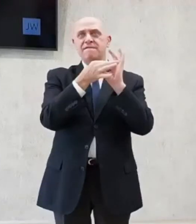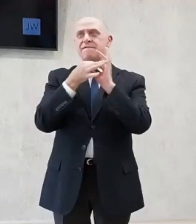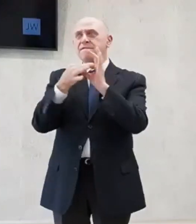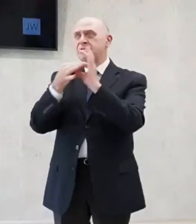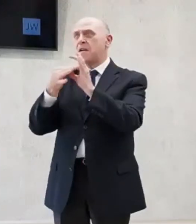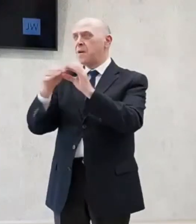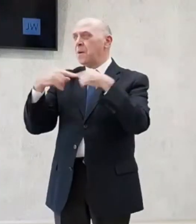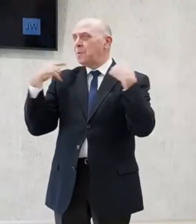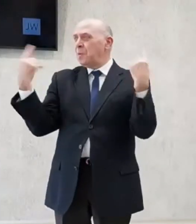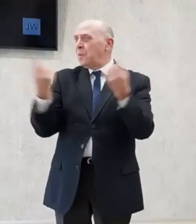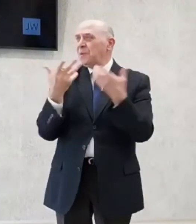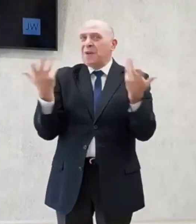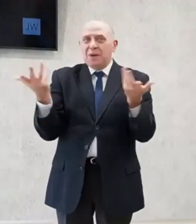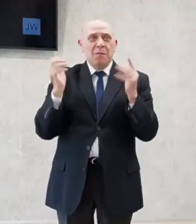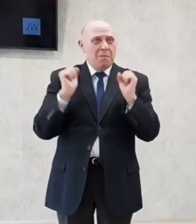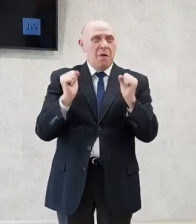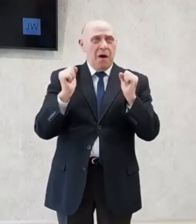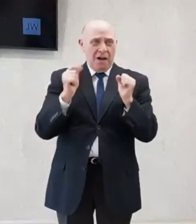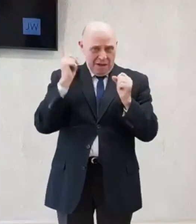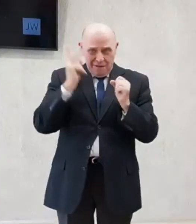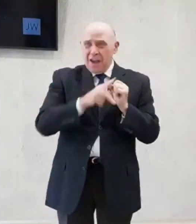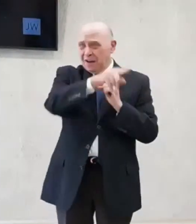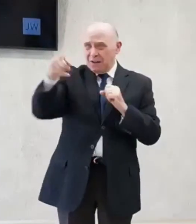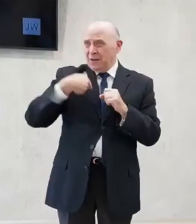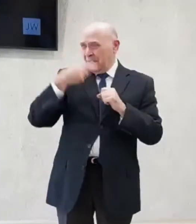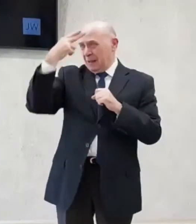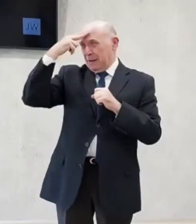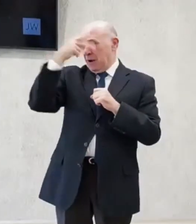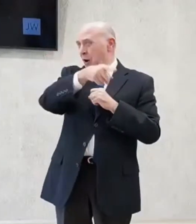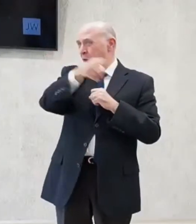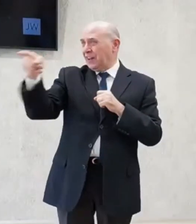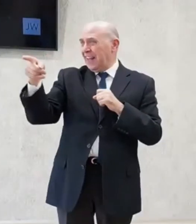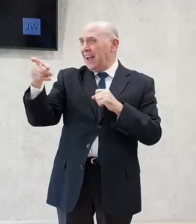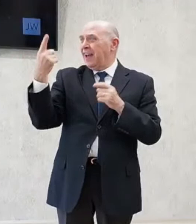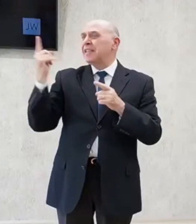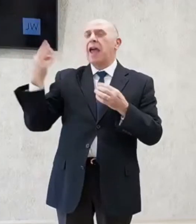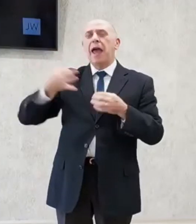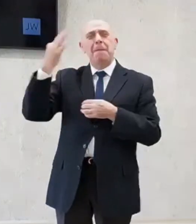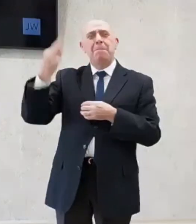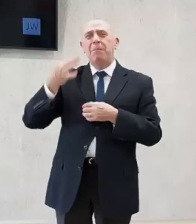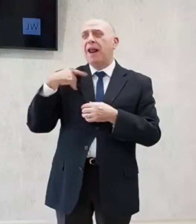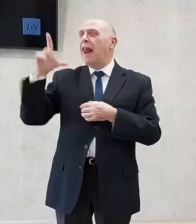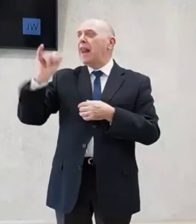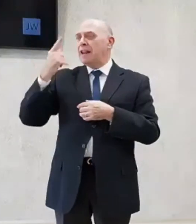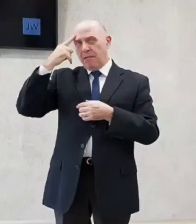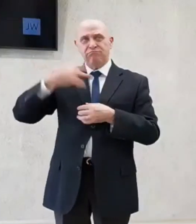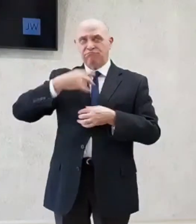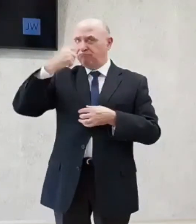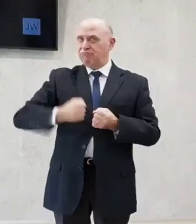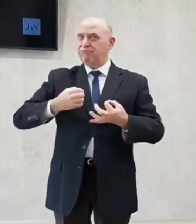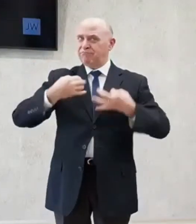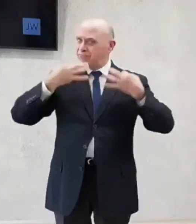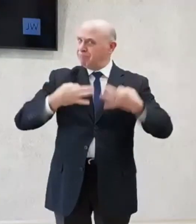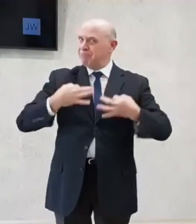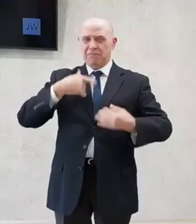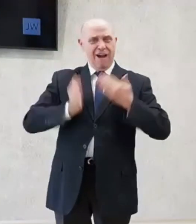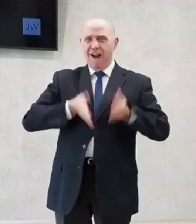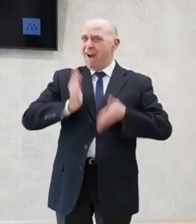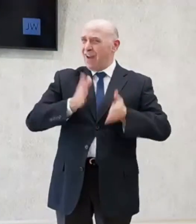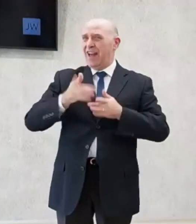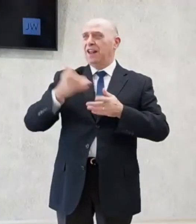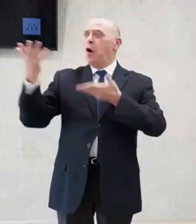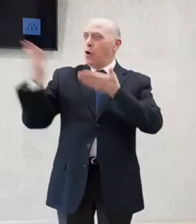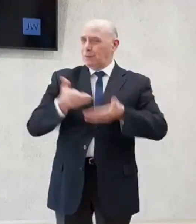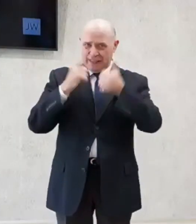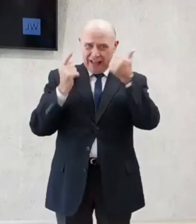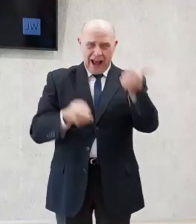infatti diciamo chi di noi non ricorda la sua determinazione nel fare le cose la sua ospitalità